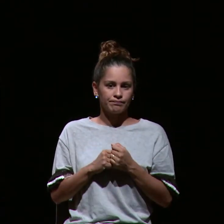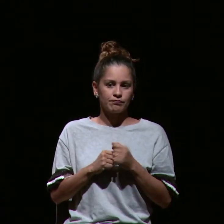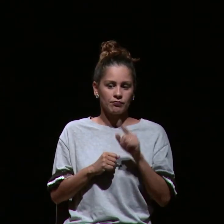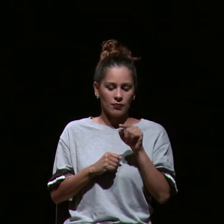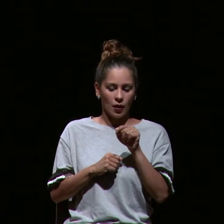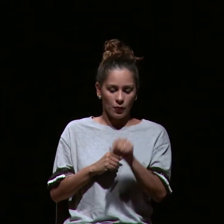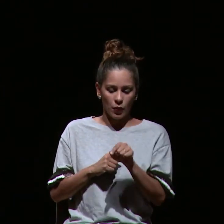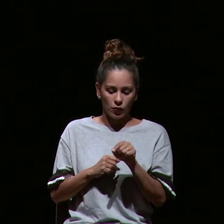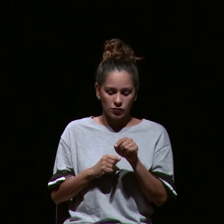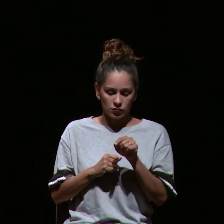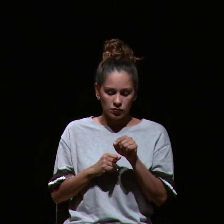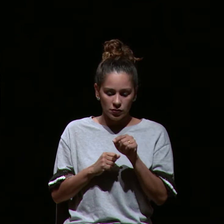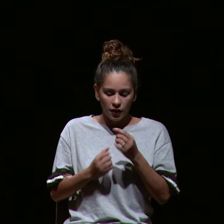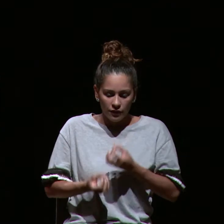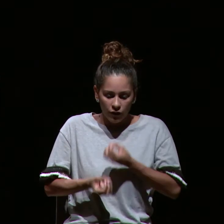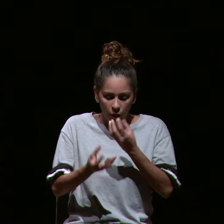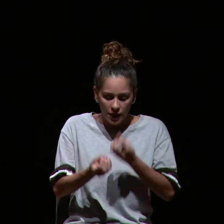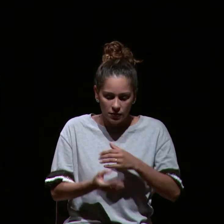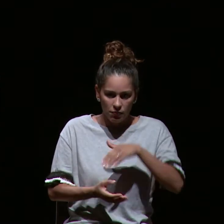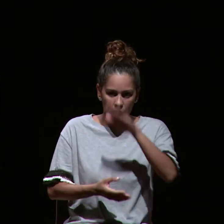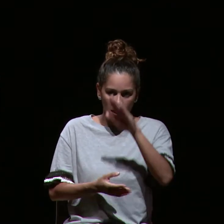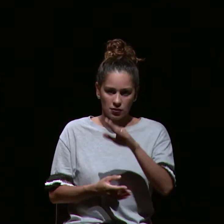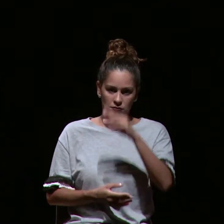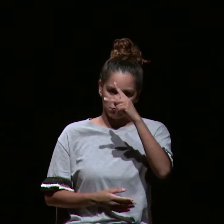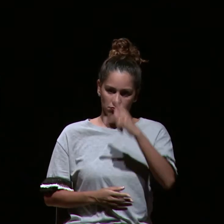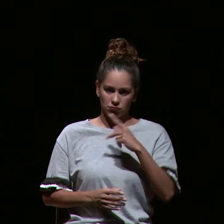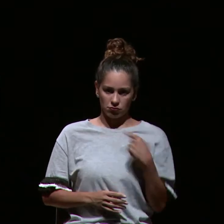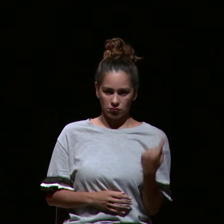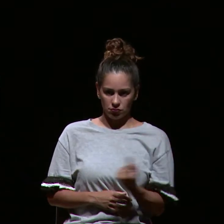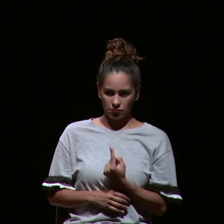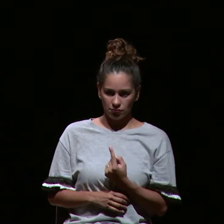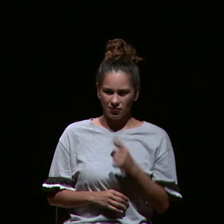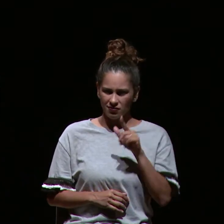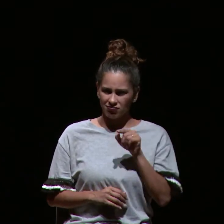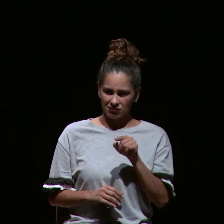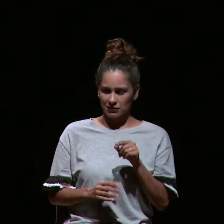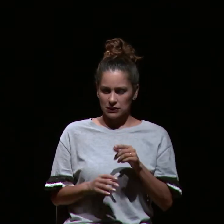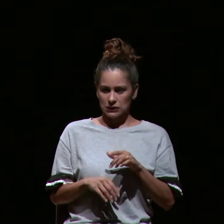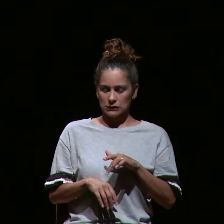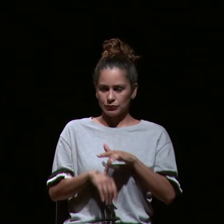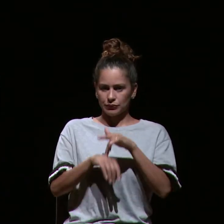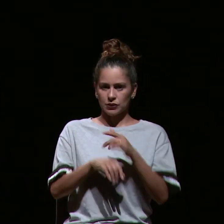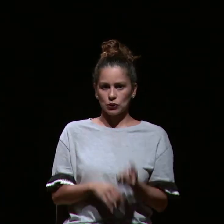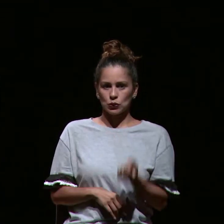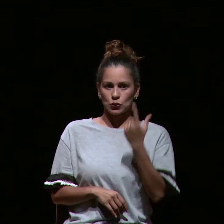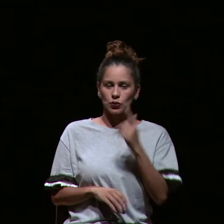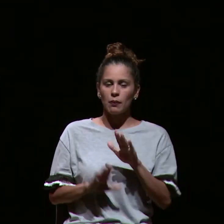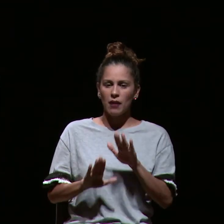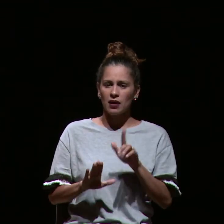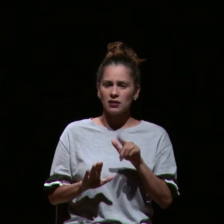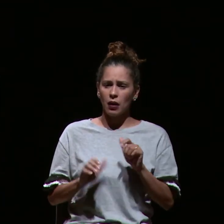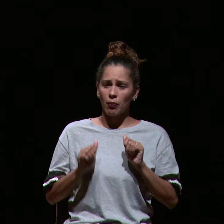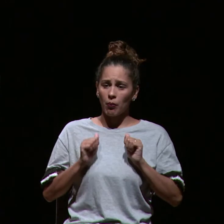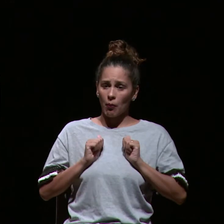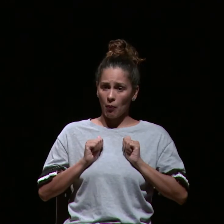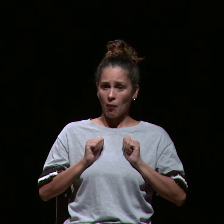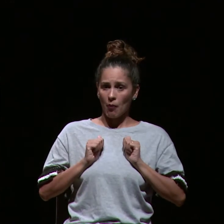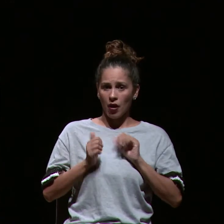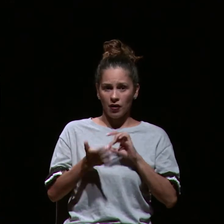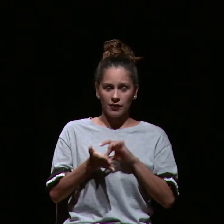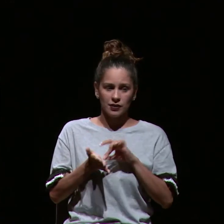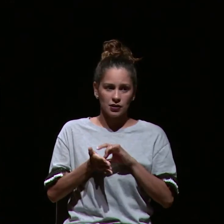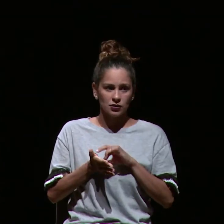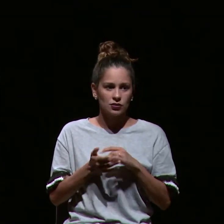mesmos. Por mais absurdo que isso possa parecer, essa situação é mais comum do que parece, especialmente porque aqueles